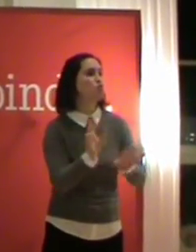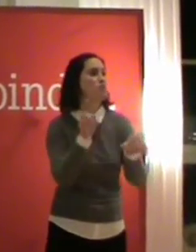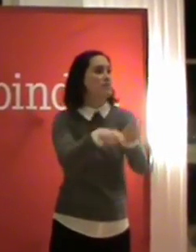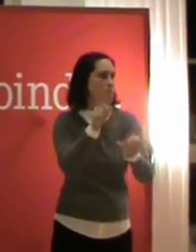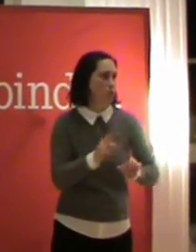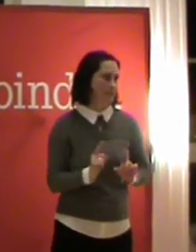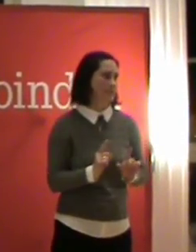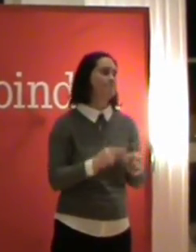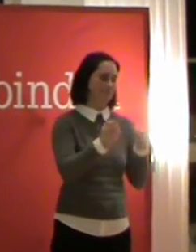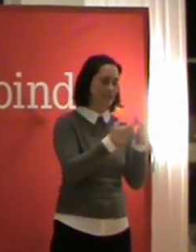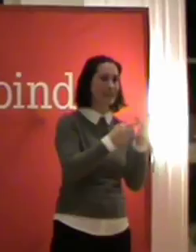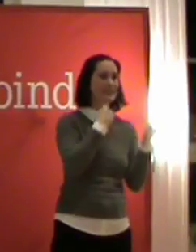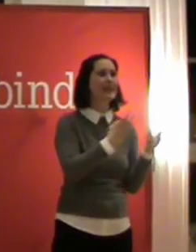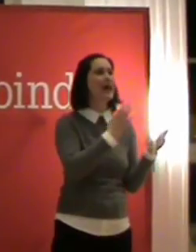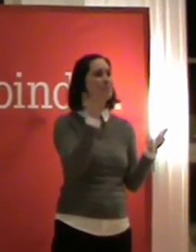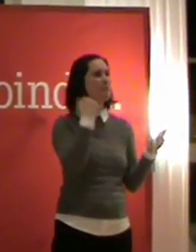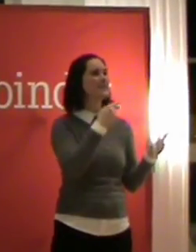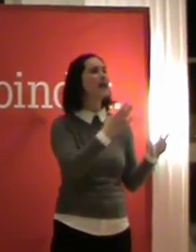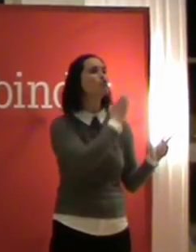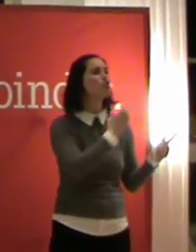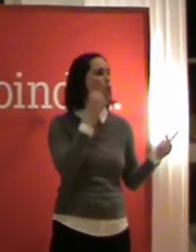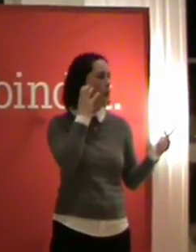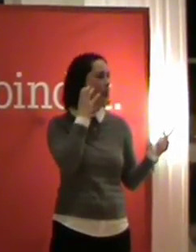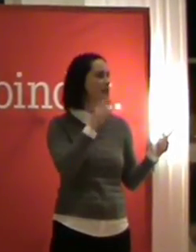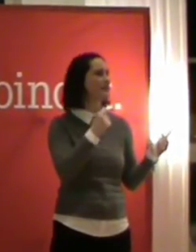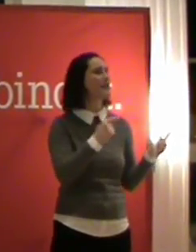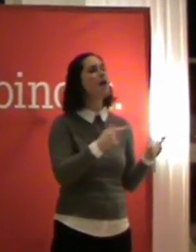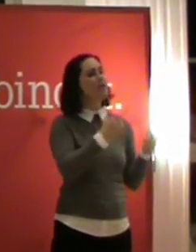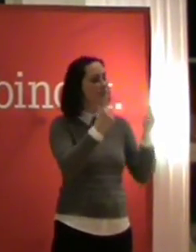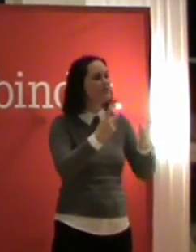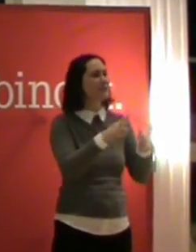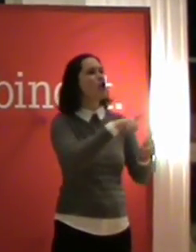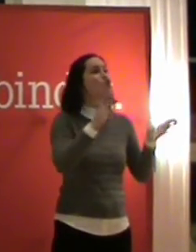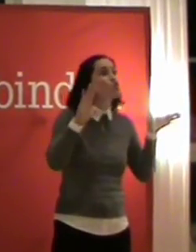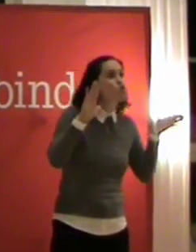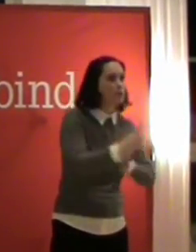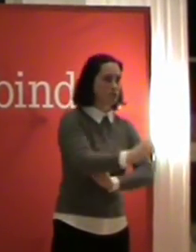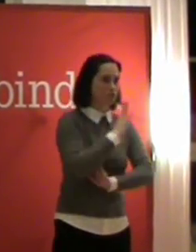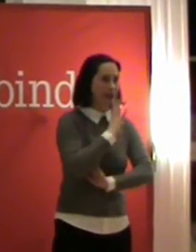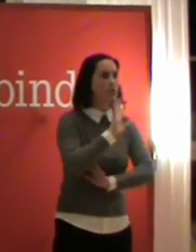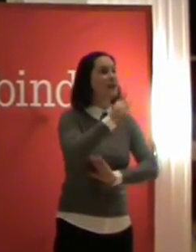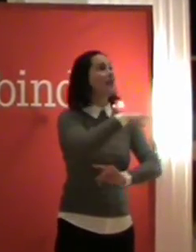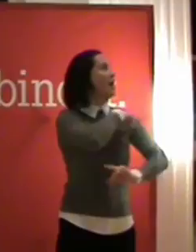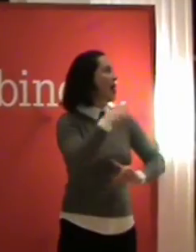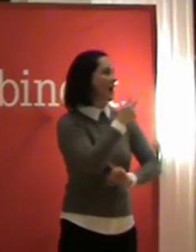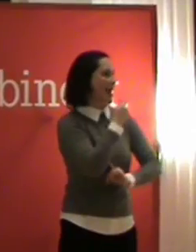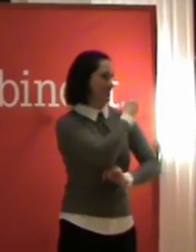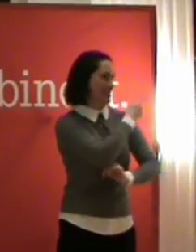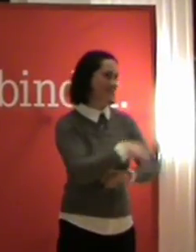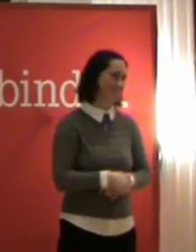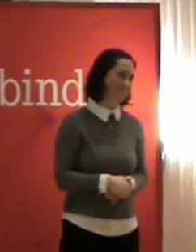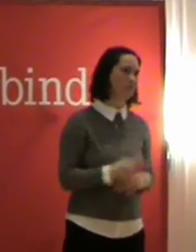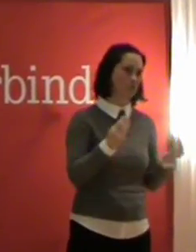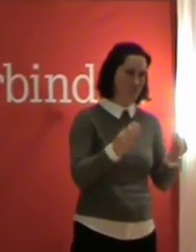drittes Argument habe ich dann noch Helmut Kohl vielleicht. Der hat immer gesagt, kurze Reden, lange Würste. Also alles nicht ganz so schlecht. Ich,